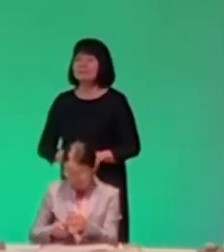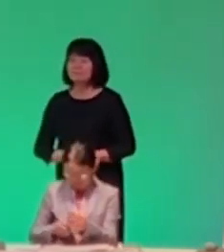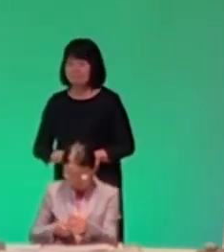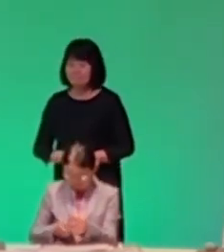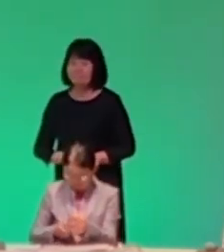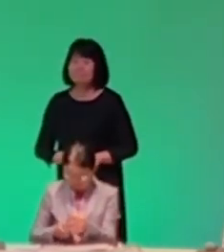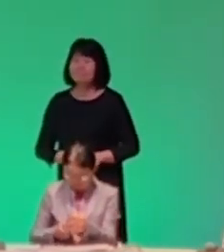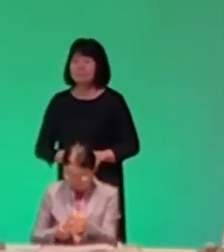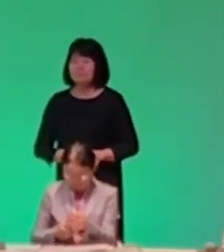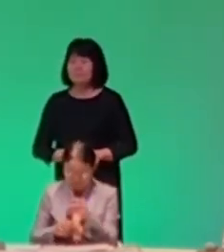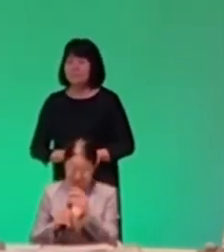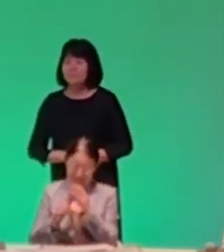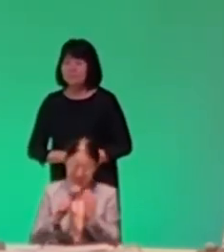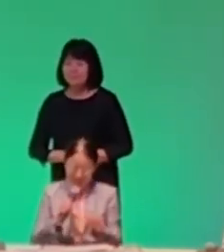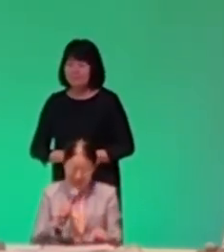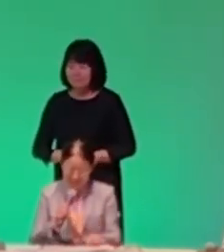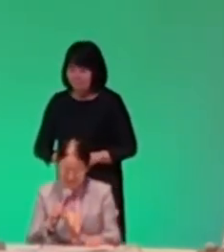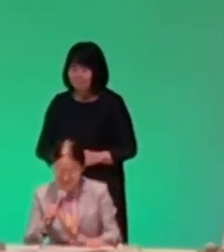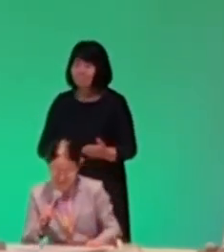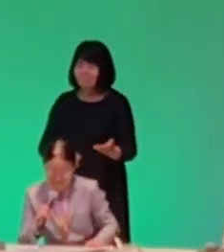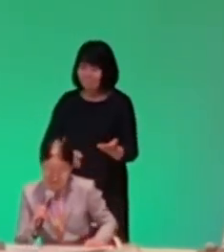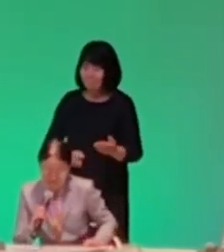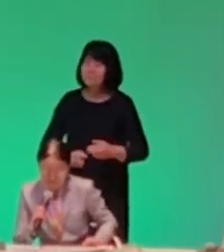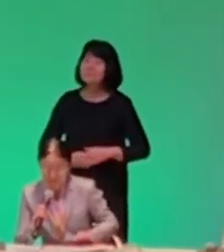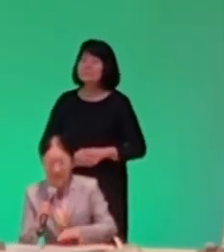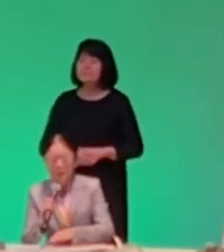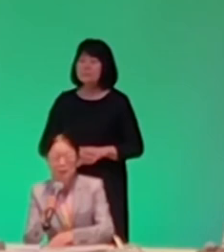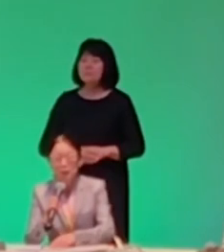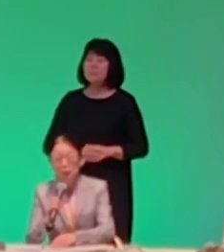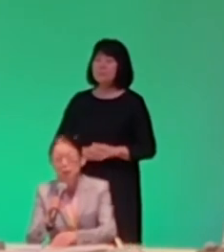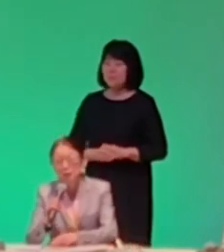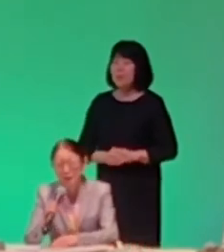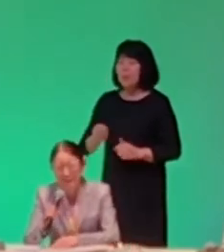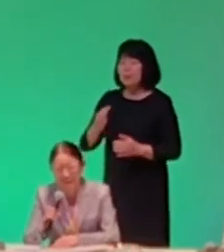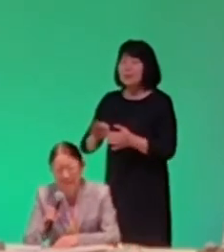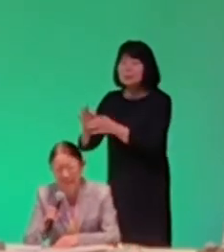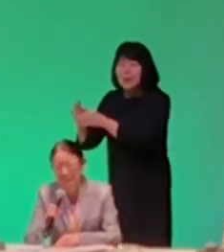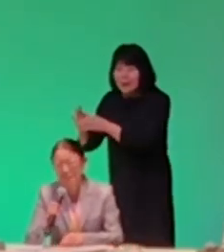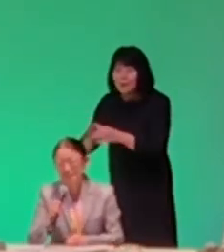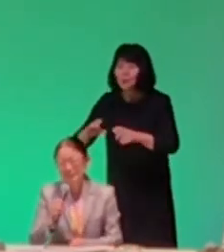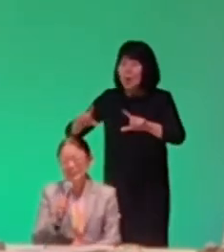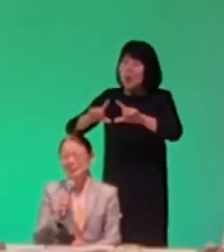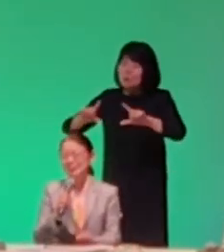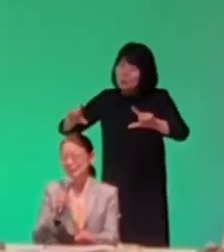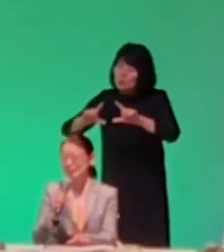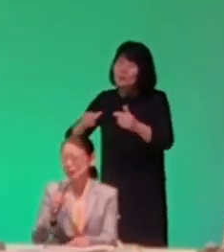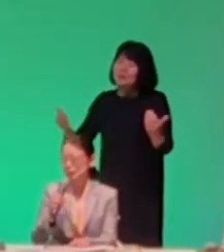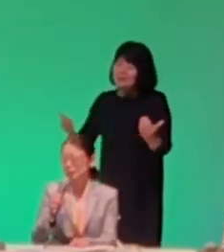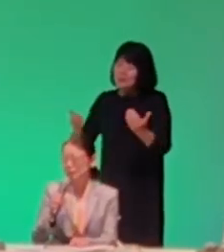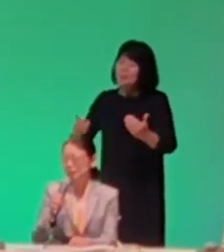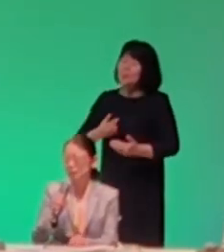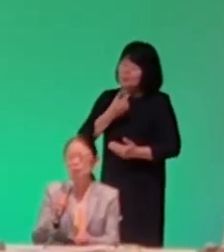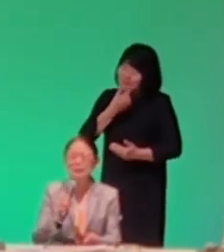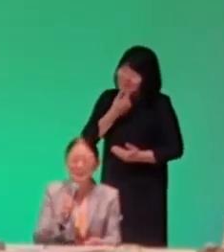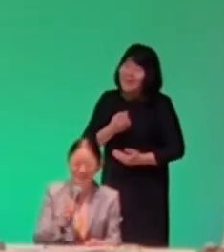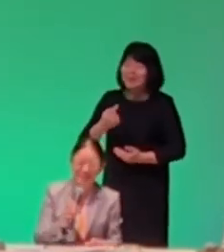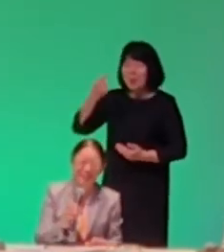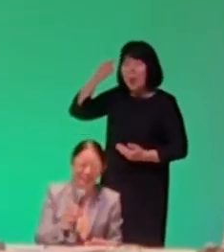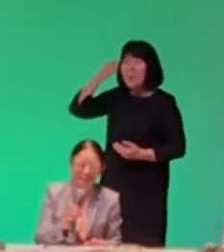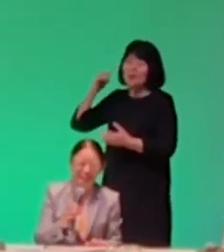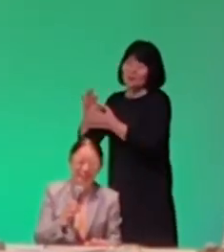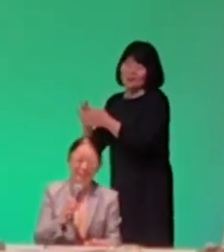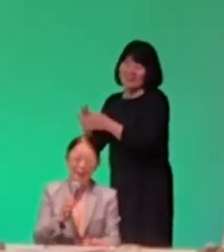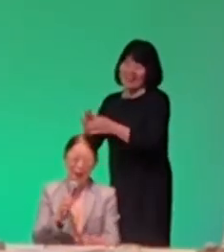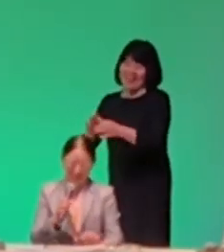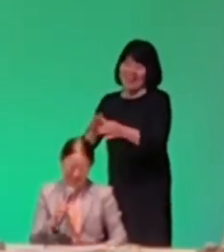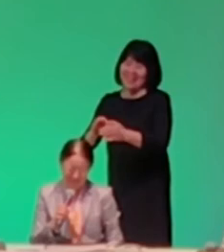よろしくお願いします。 はい、私はずっと普通に仕事をしたいって思い続